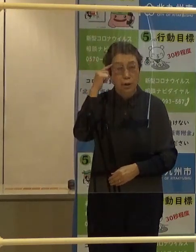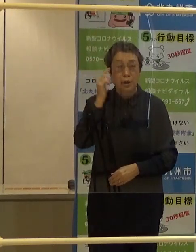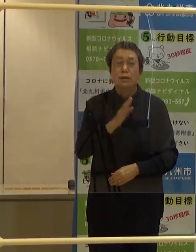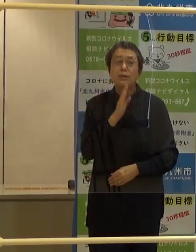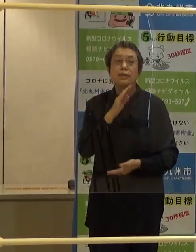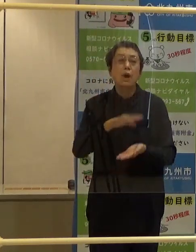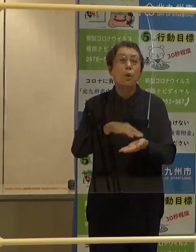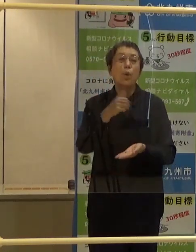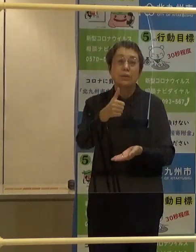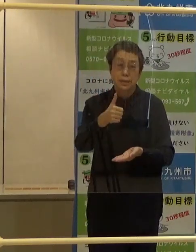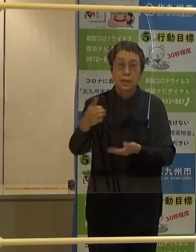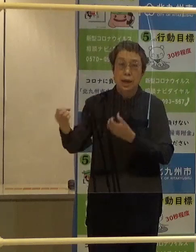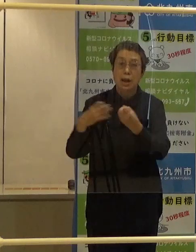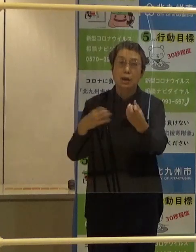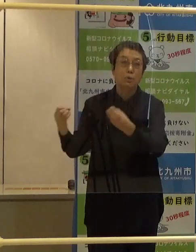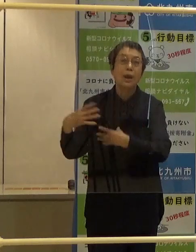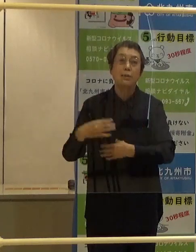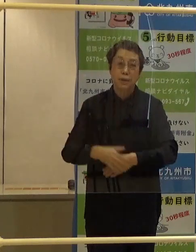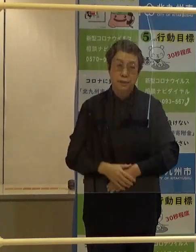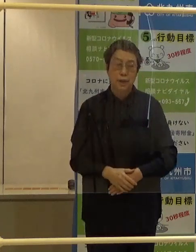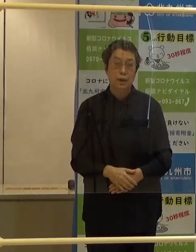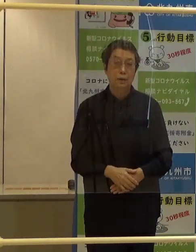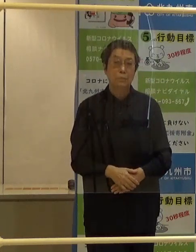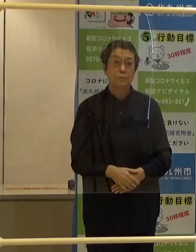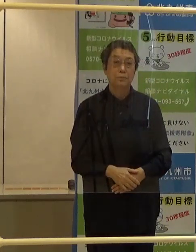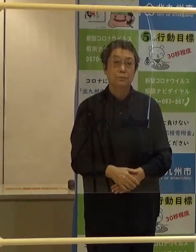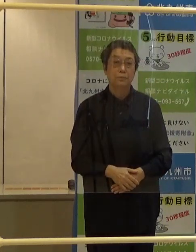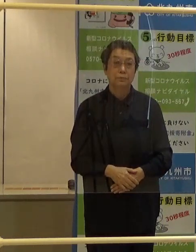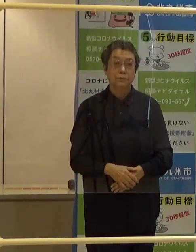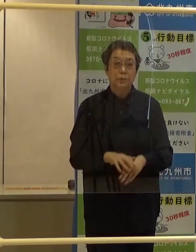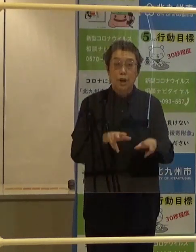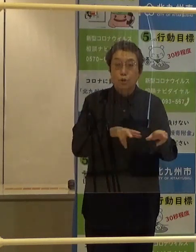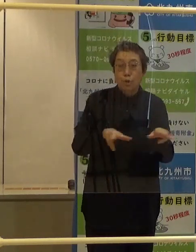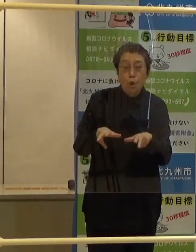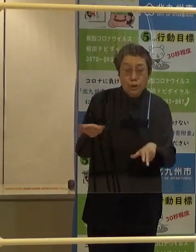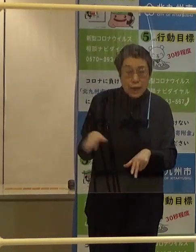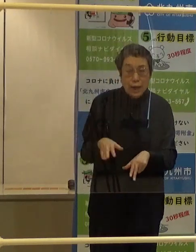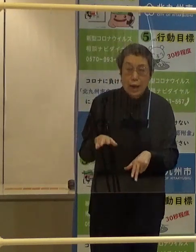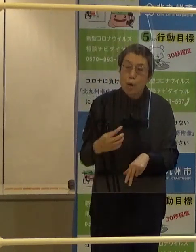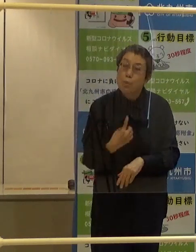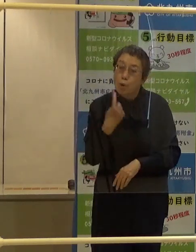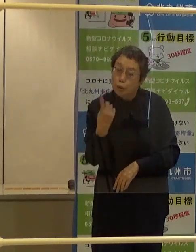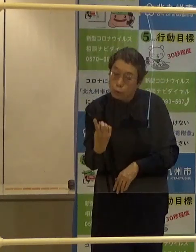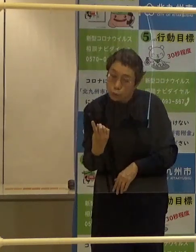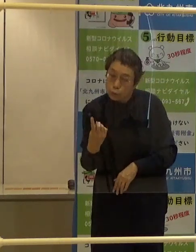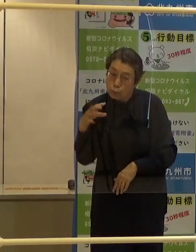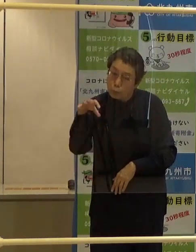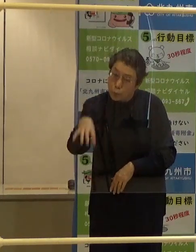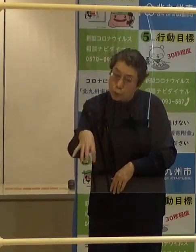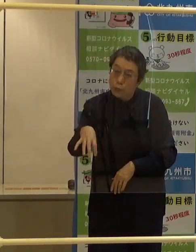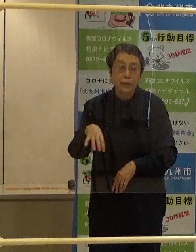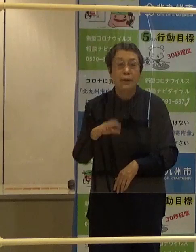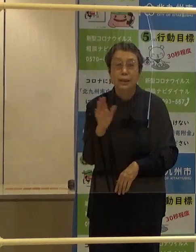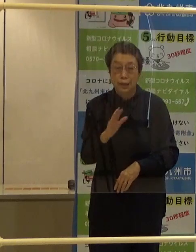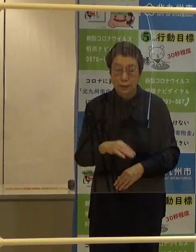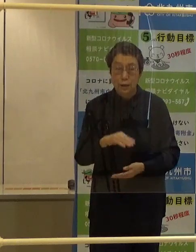結構出ていた問題であります。行政からというよりはむしろ医師の間でです